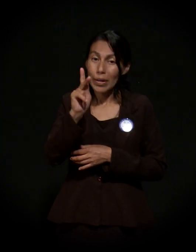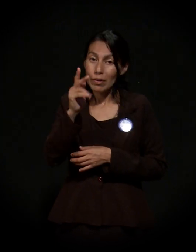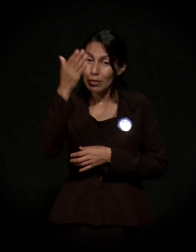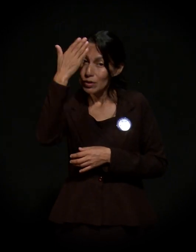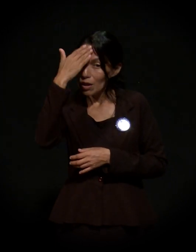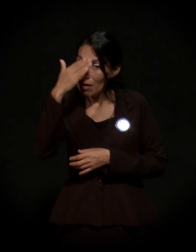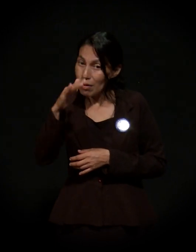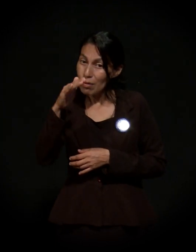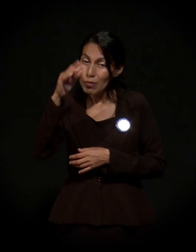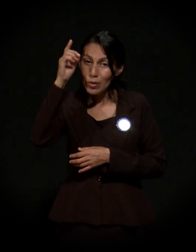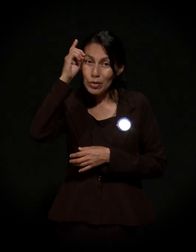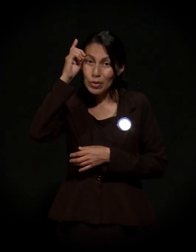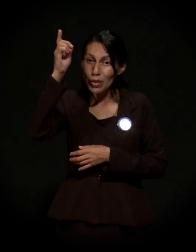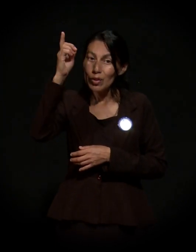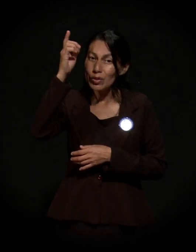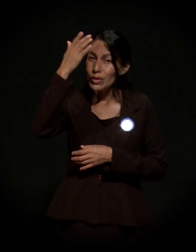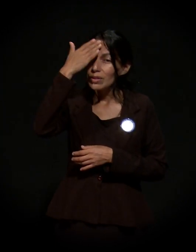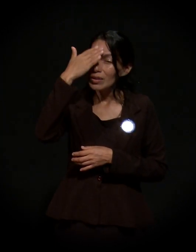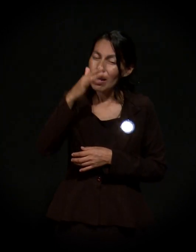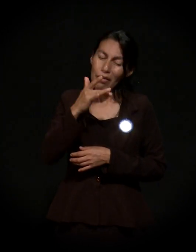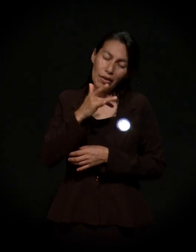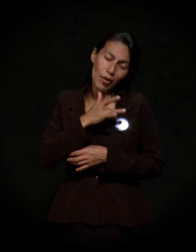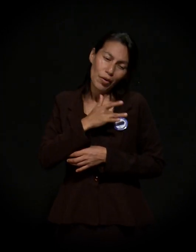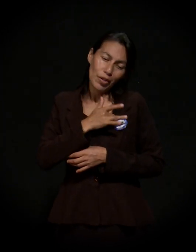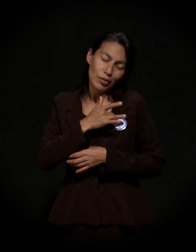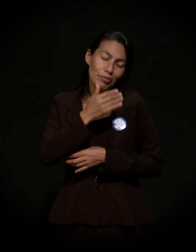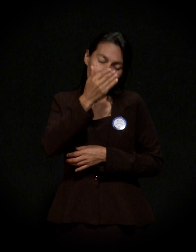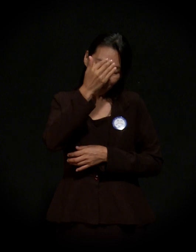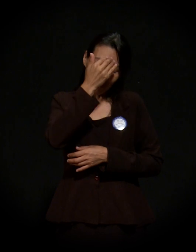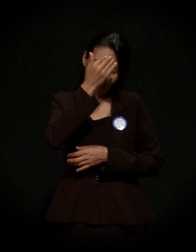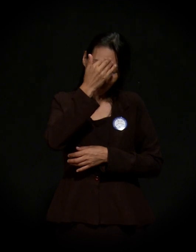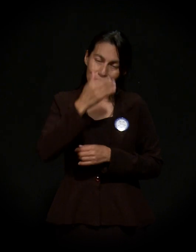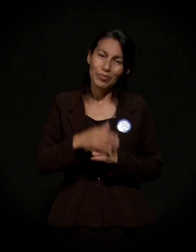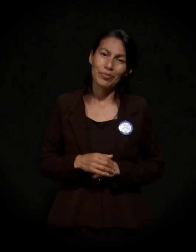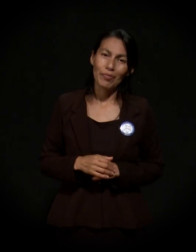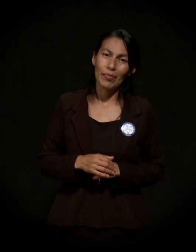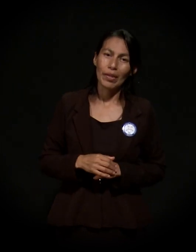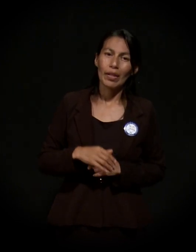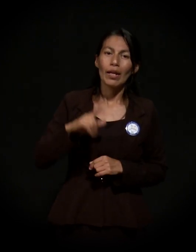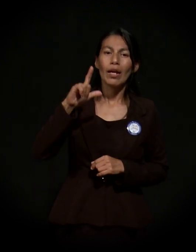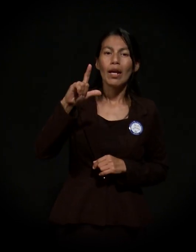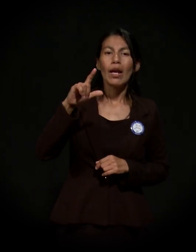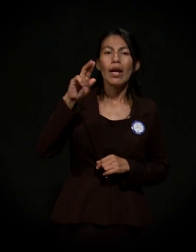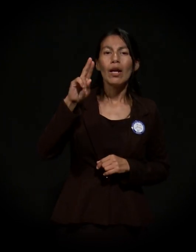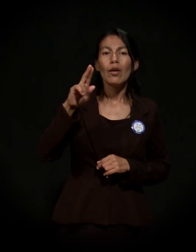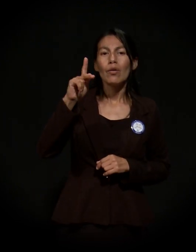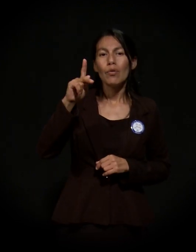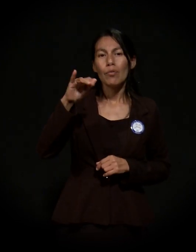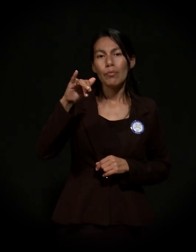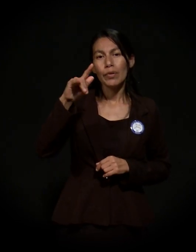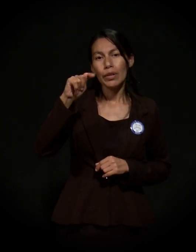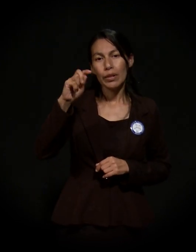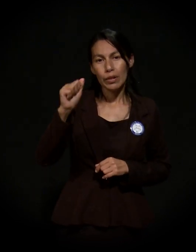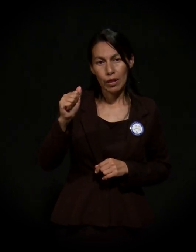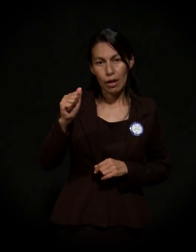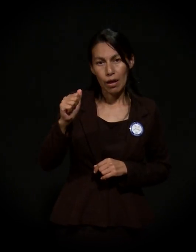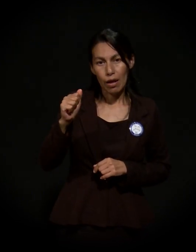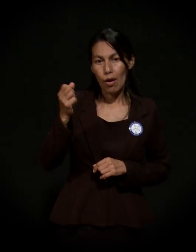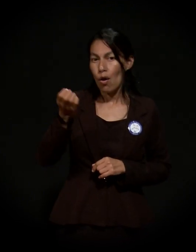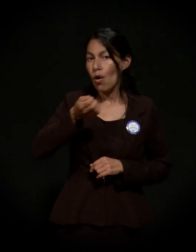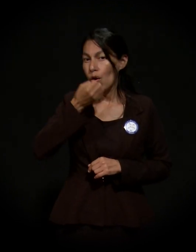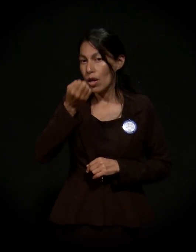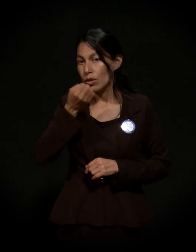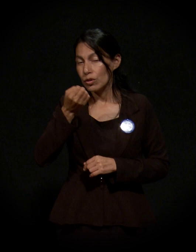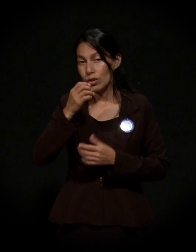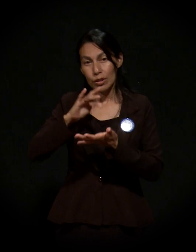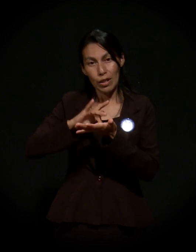sí sabemos que Dios sabe y conoce tu corazón. Lupita, quiero agradecer sus oraciones por